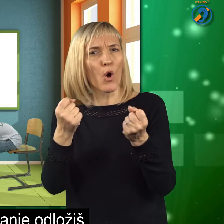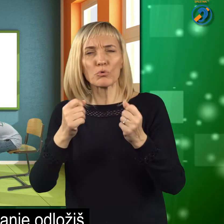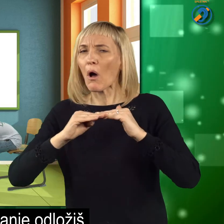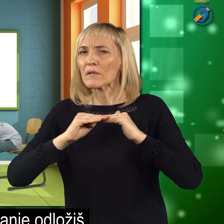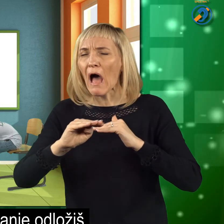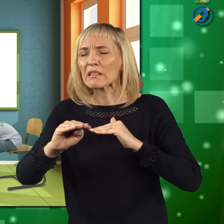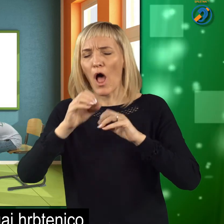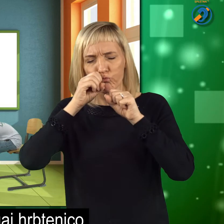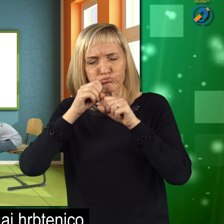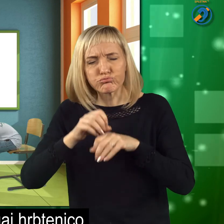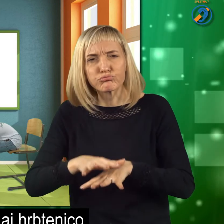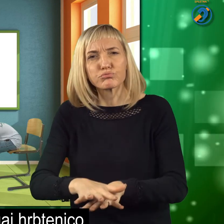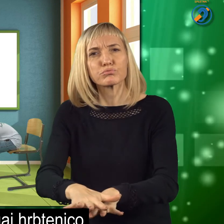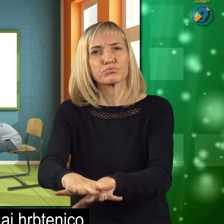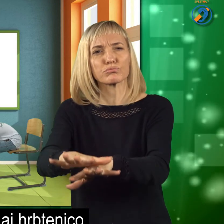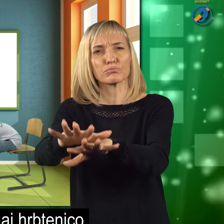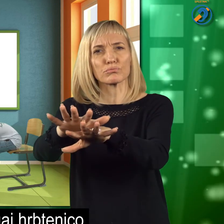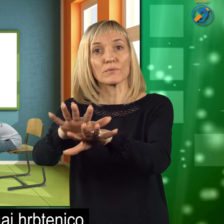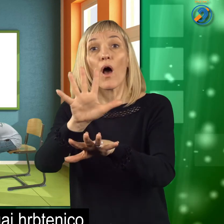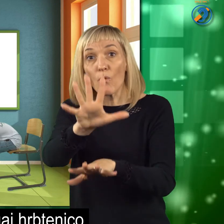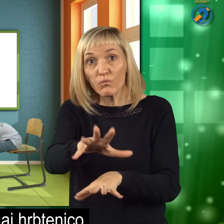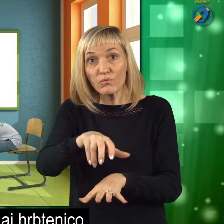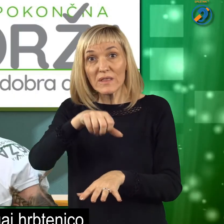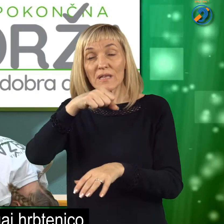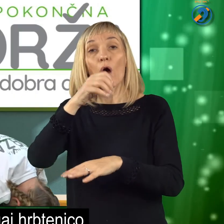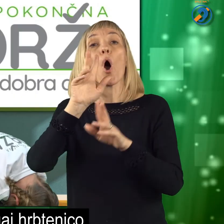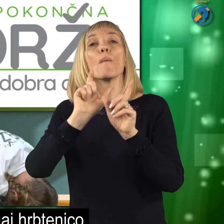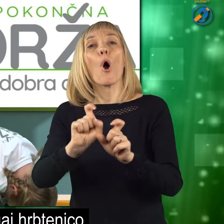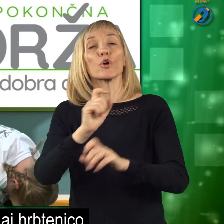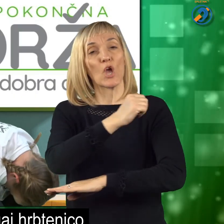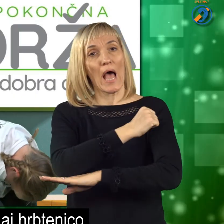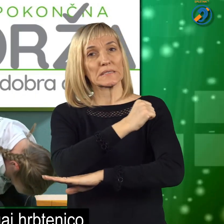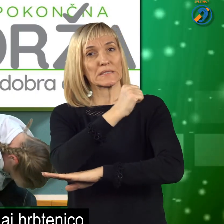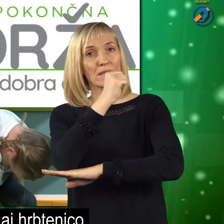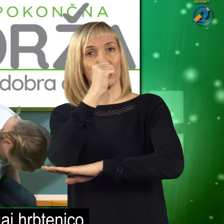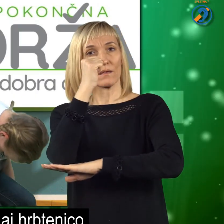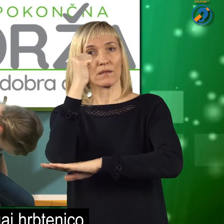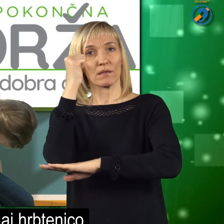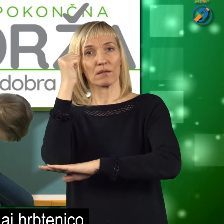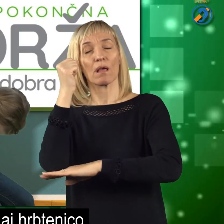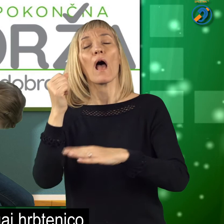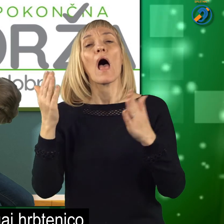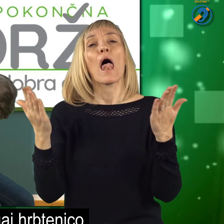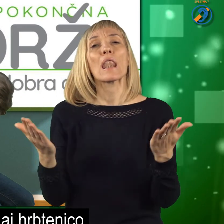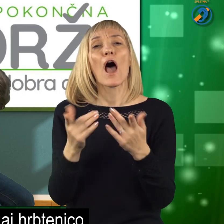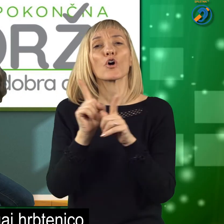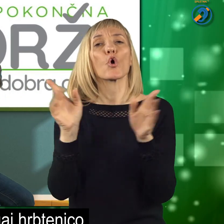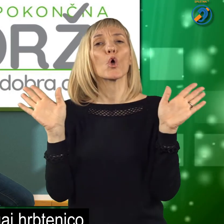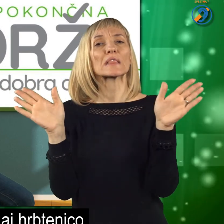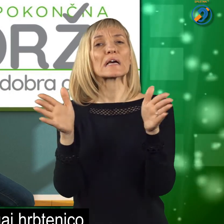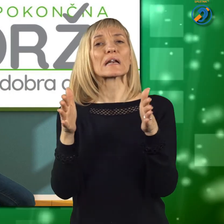spustiš. Vdih. Počasi dvigaj hrbtenico, lahkotno kakor krila